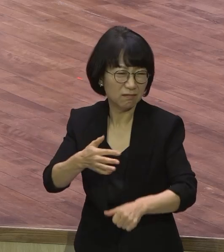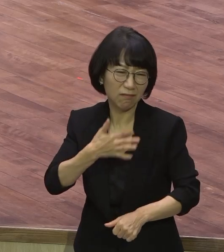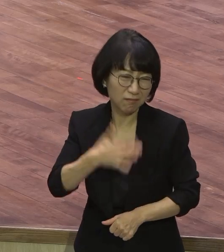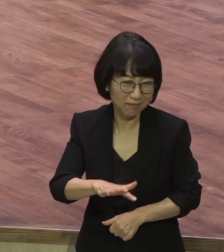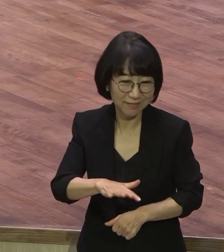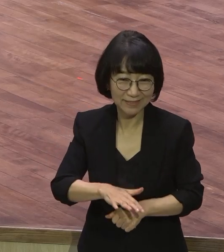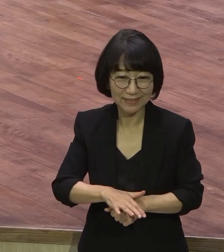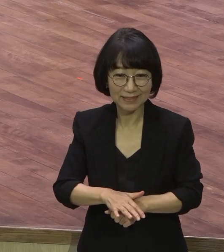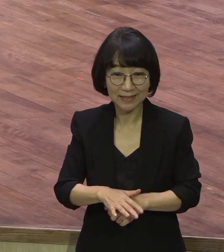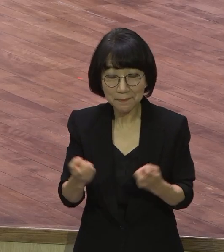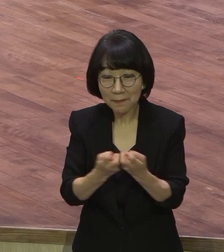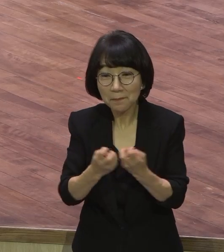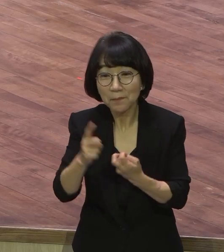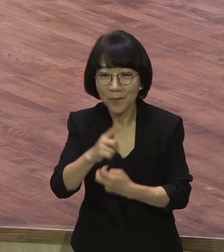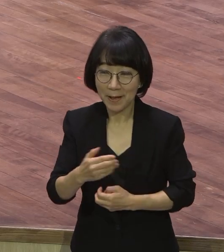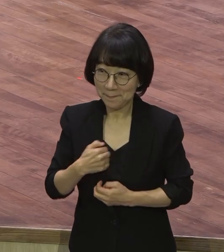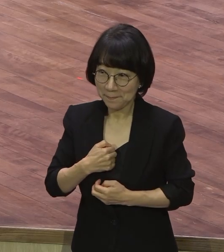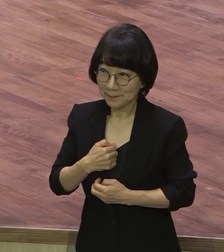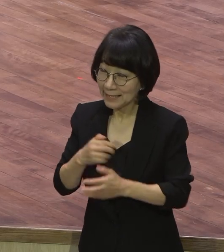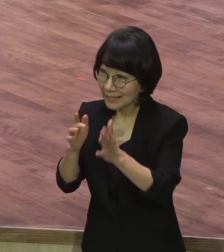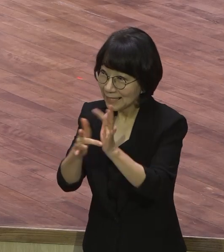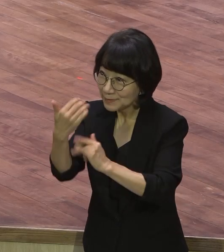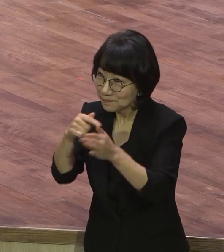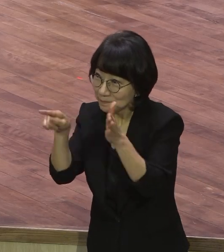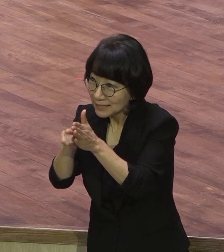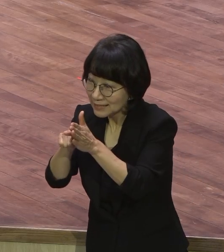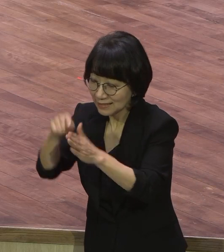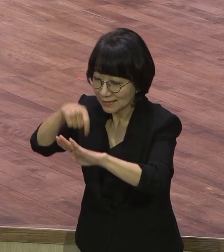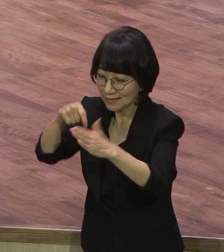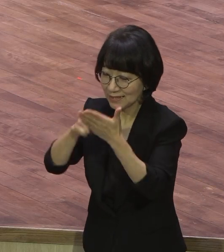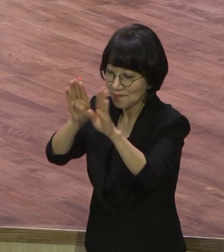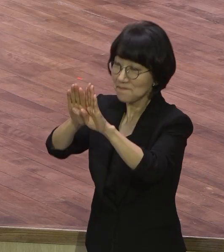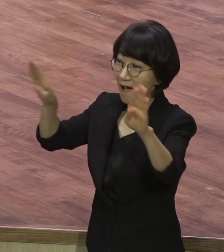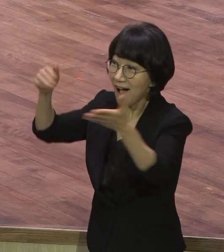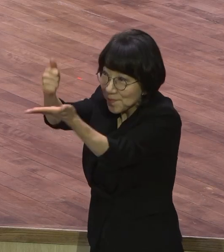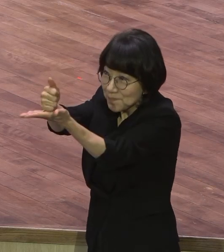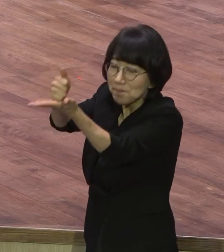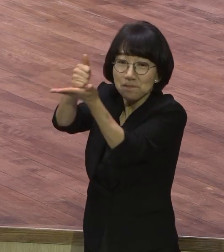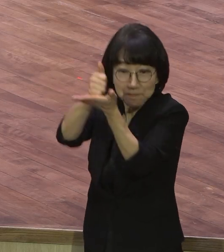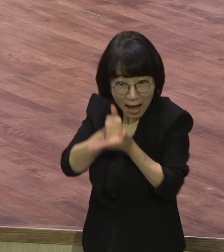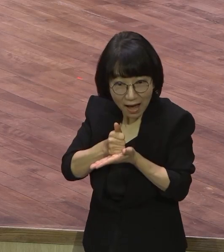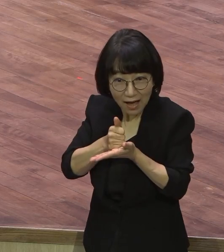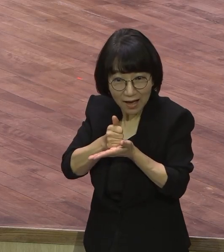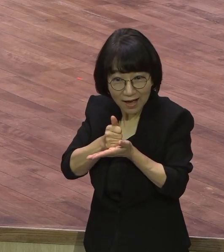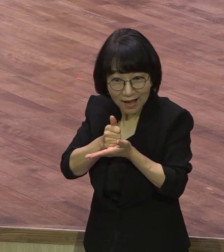예수 그리스도를 내 주인들로 영접함으로 인해서 영접하기만 하면